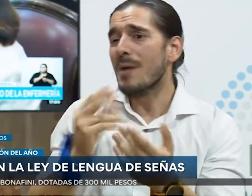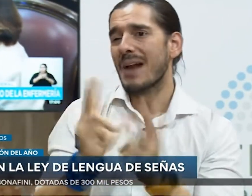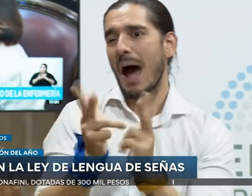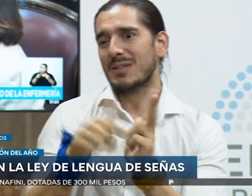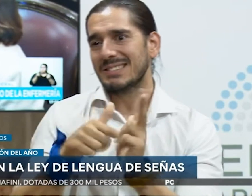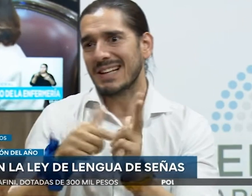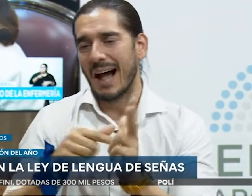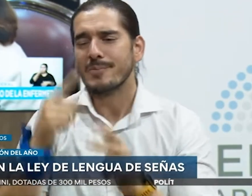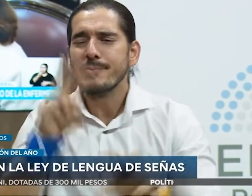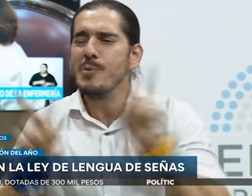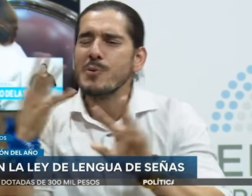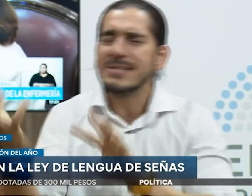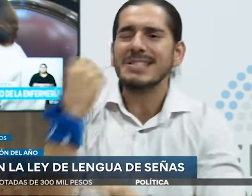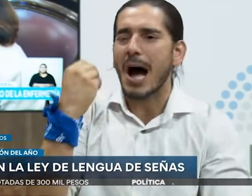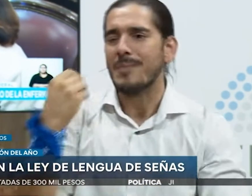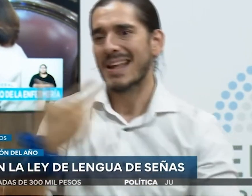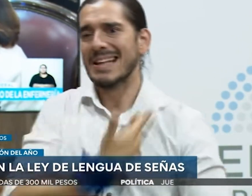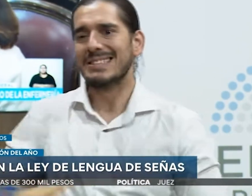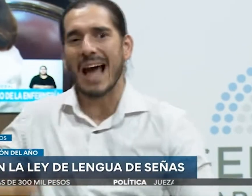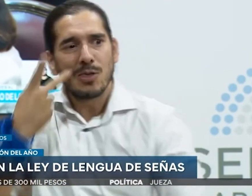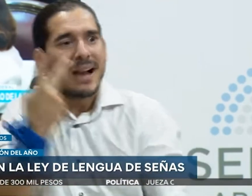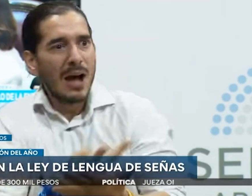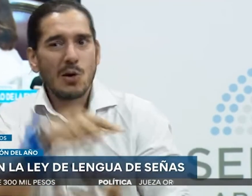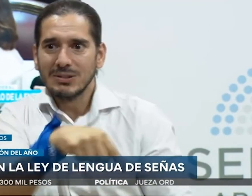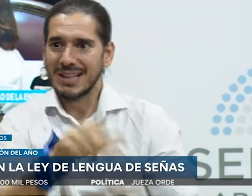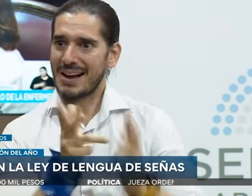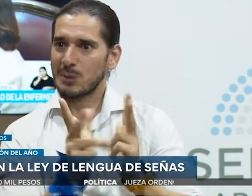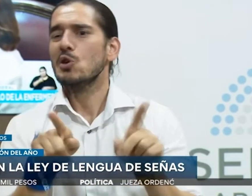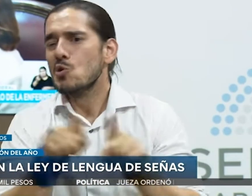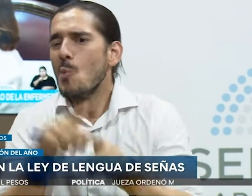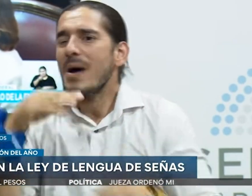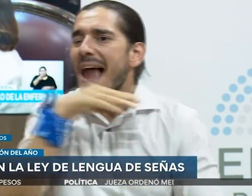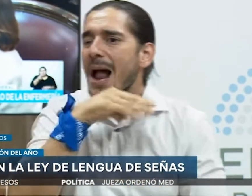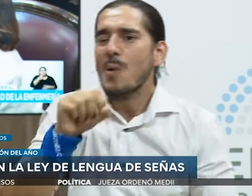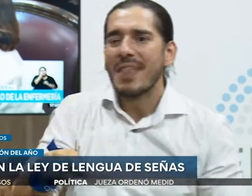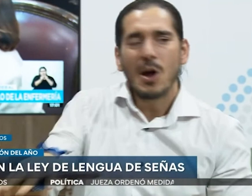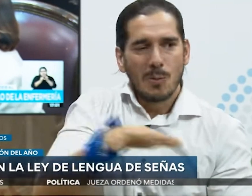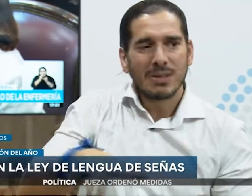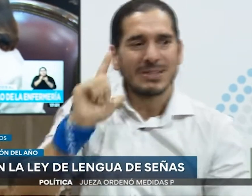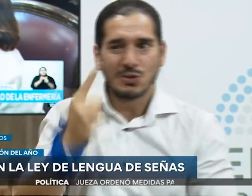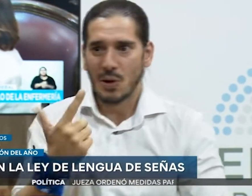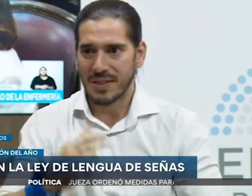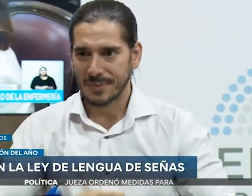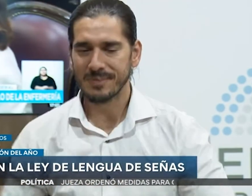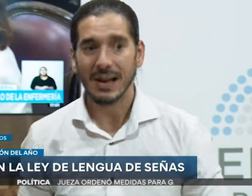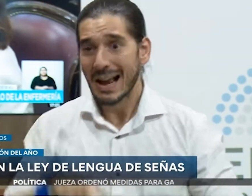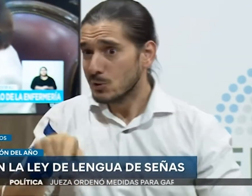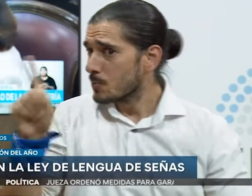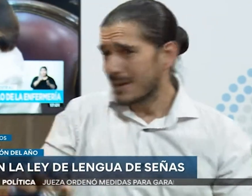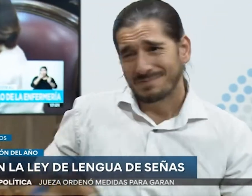paso la alegre reconocimiento de la lengua de señas como lengua natural de la